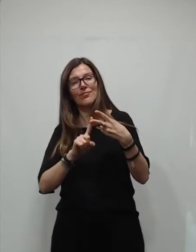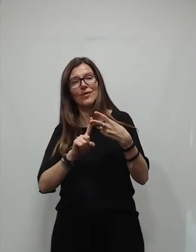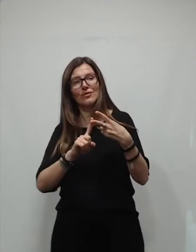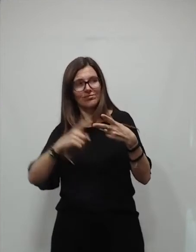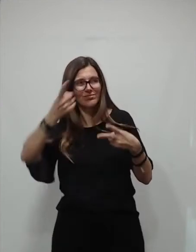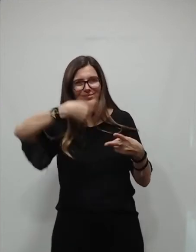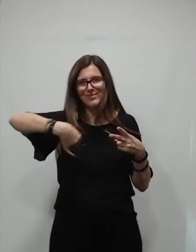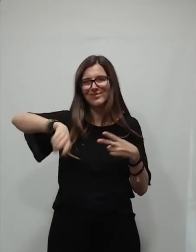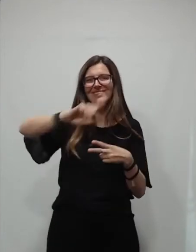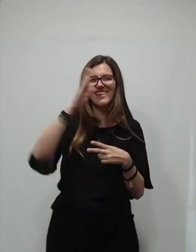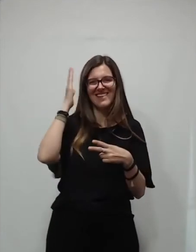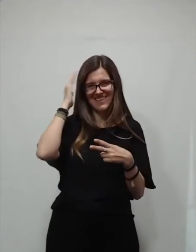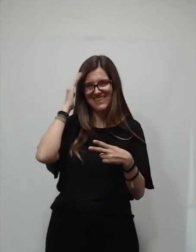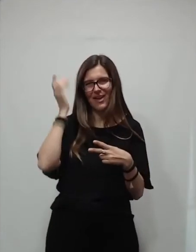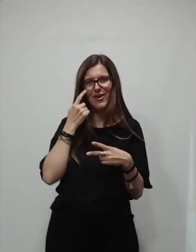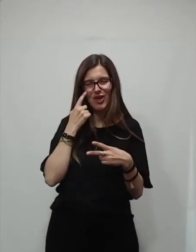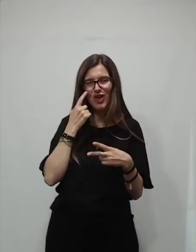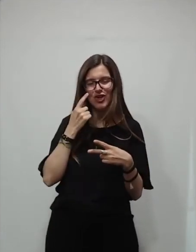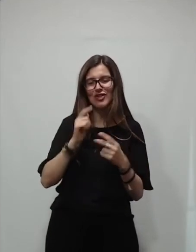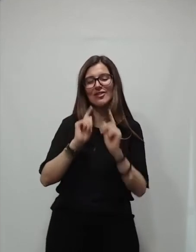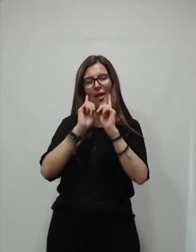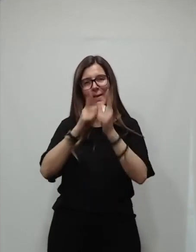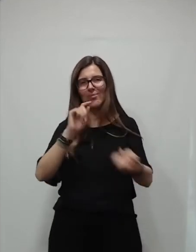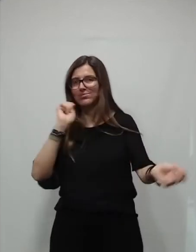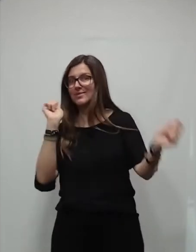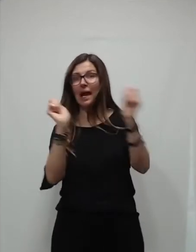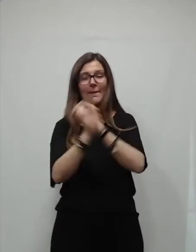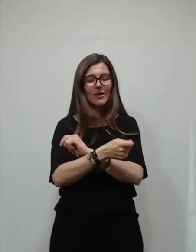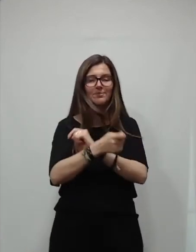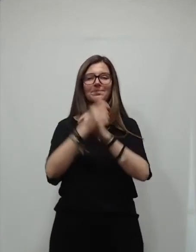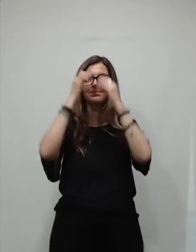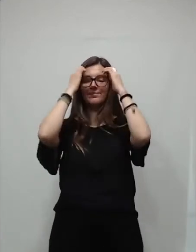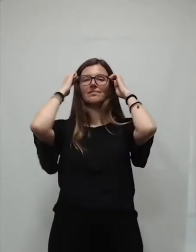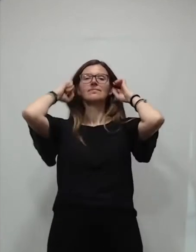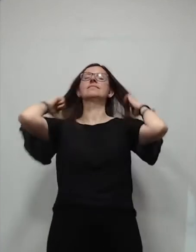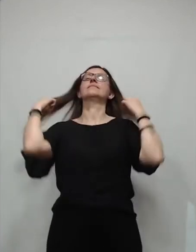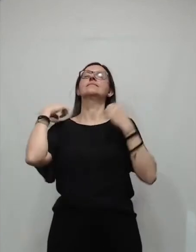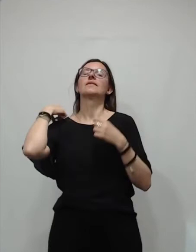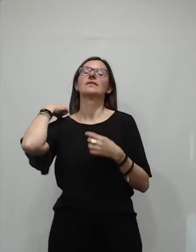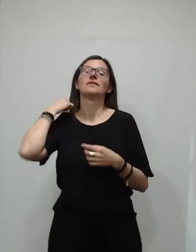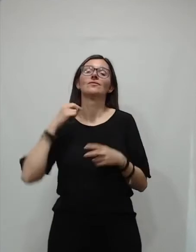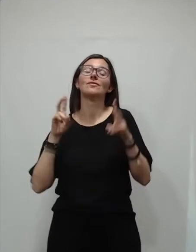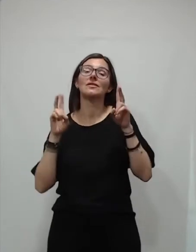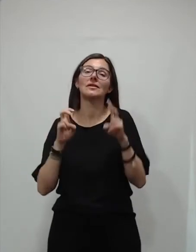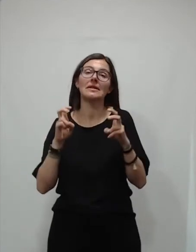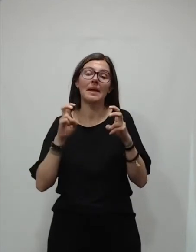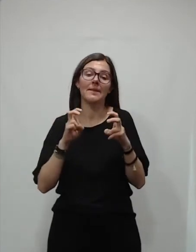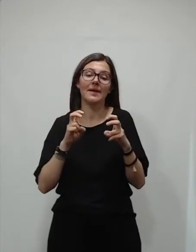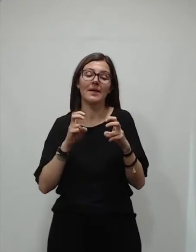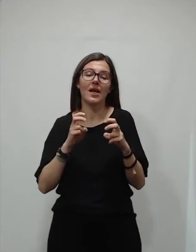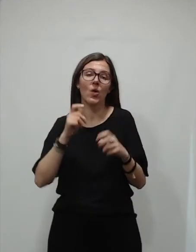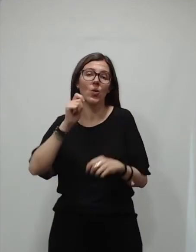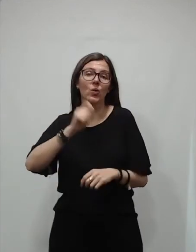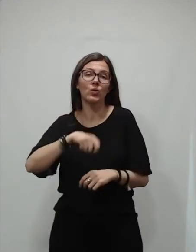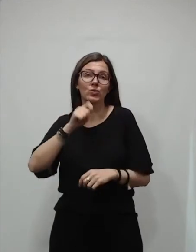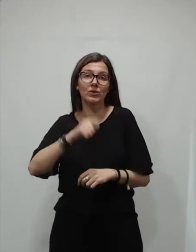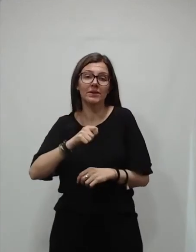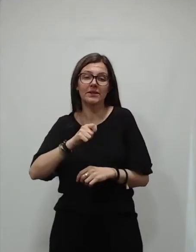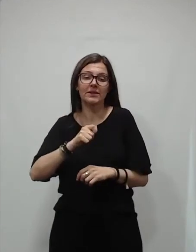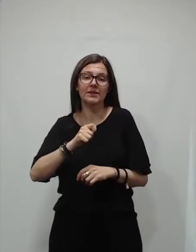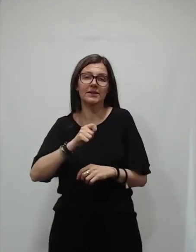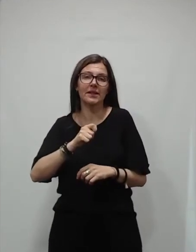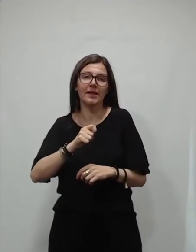saben, también ha implicado un gran cambio de paradigma en la justicia penal, que ha pasado de ser una justicia penal inquisitiva a una justicia